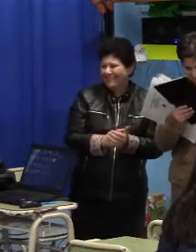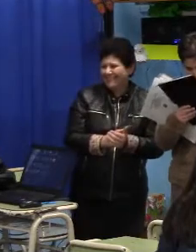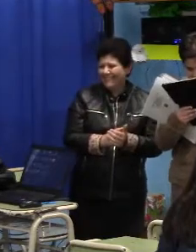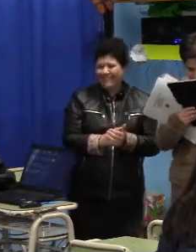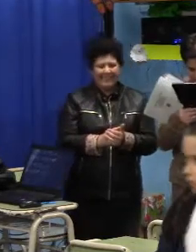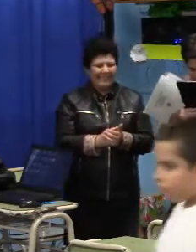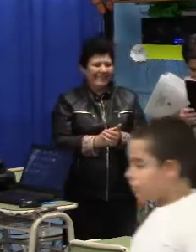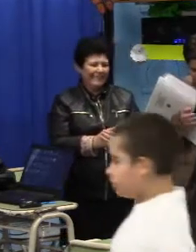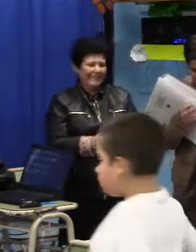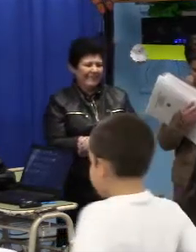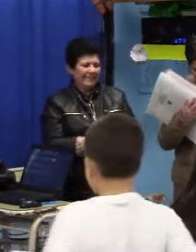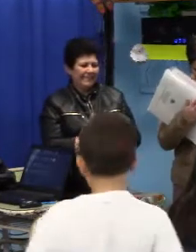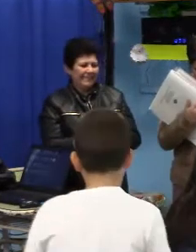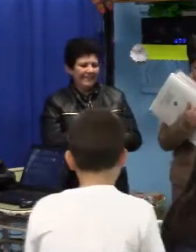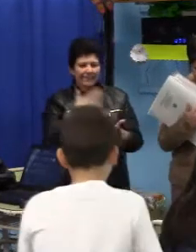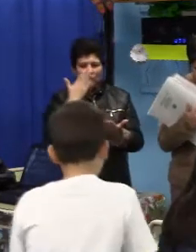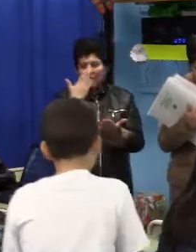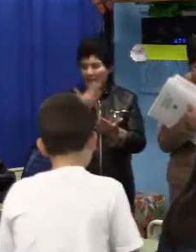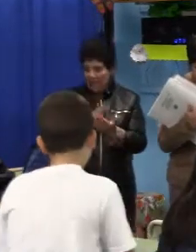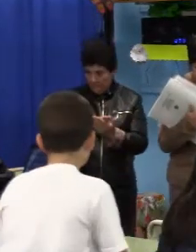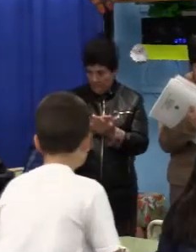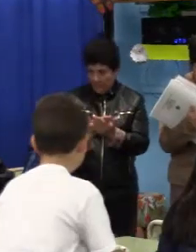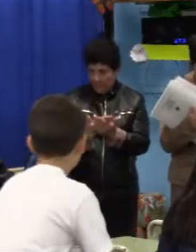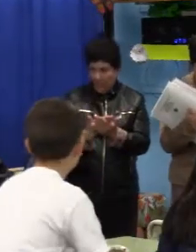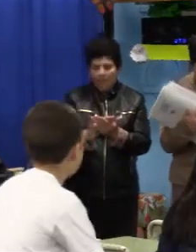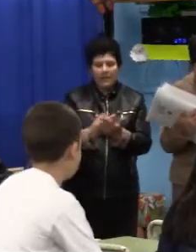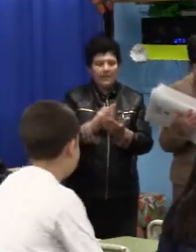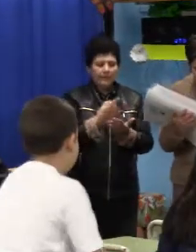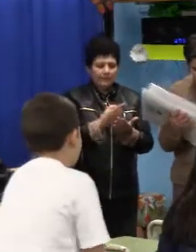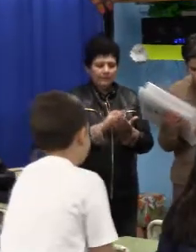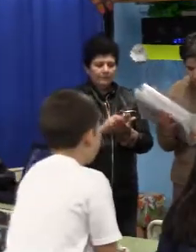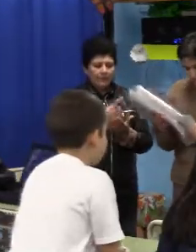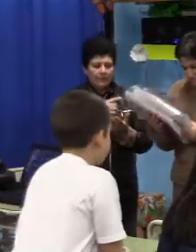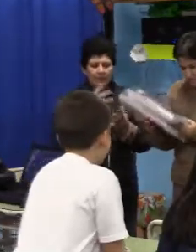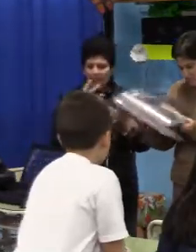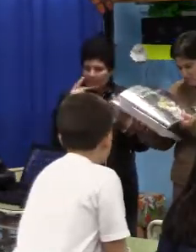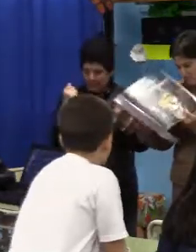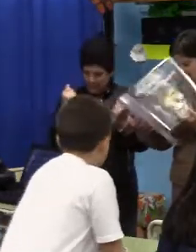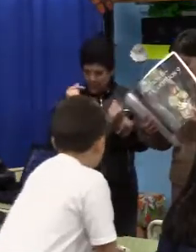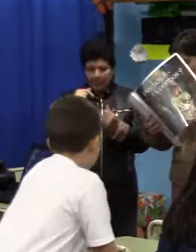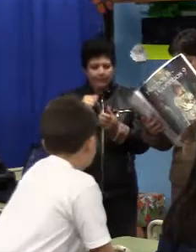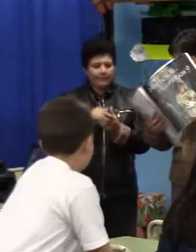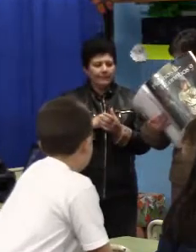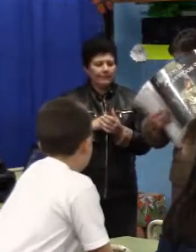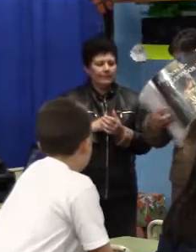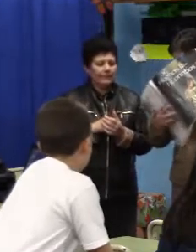9. Si usted me permite, le voy a pedir a Belén que cierre esta parte. Yo quería,